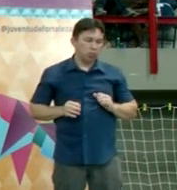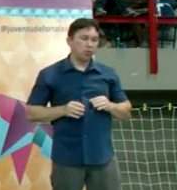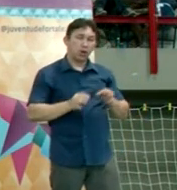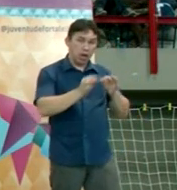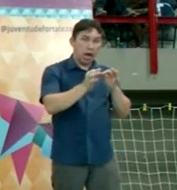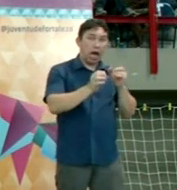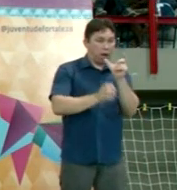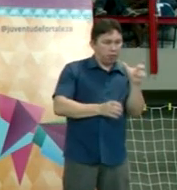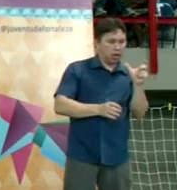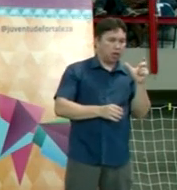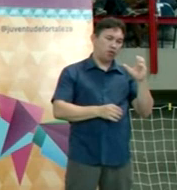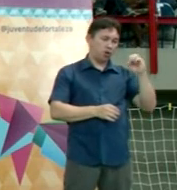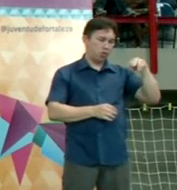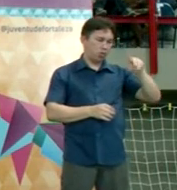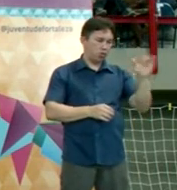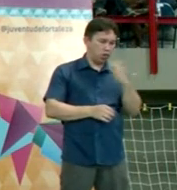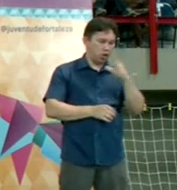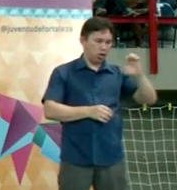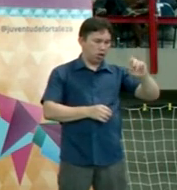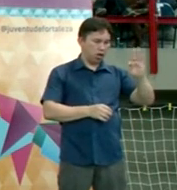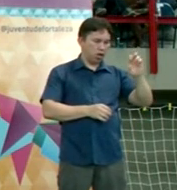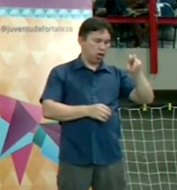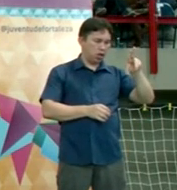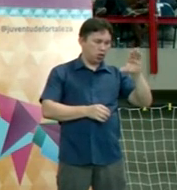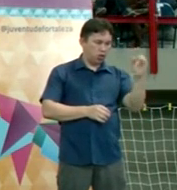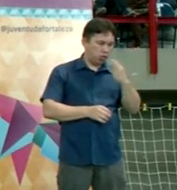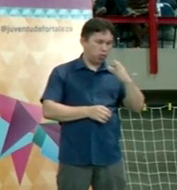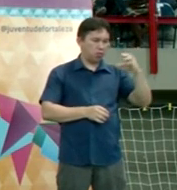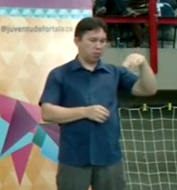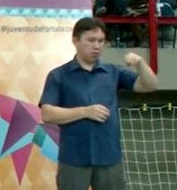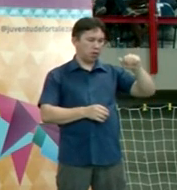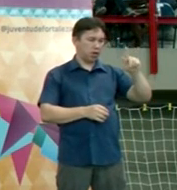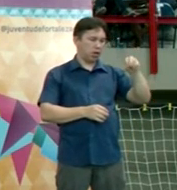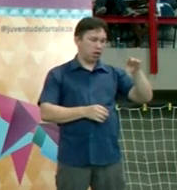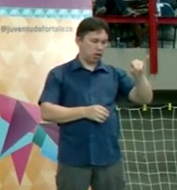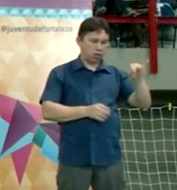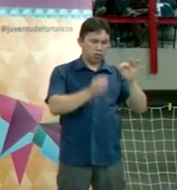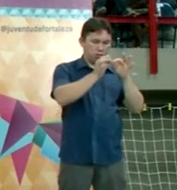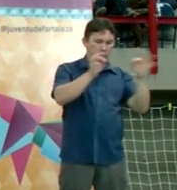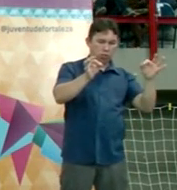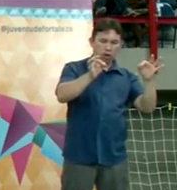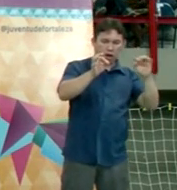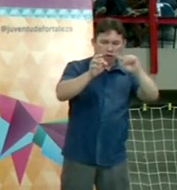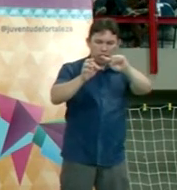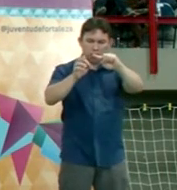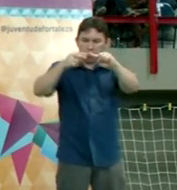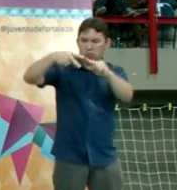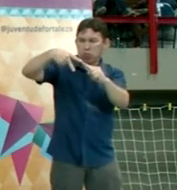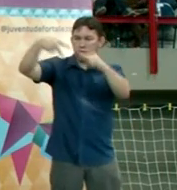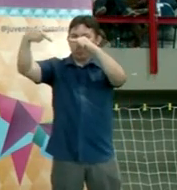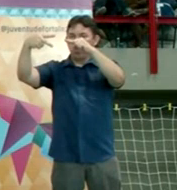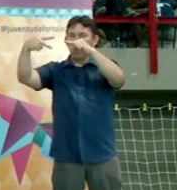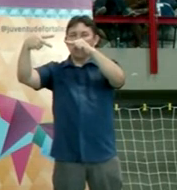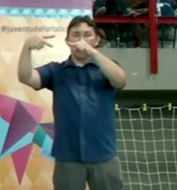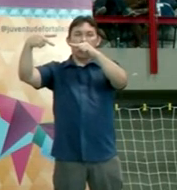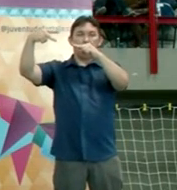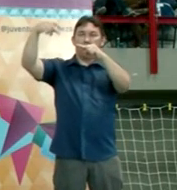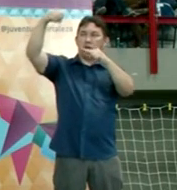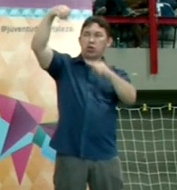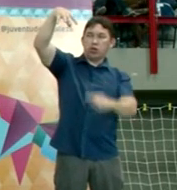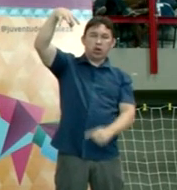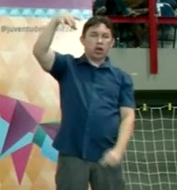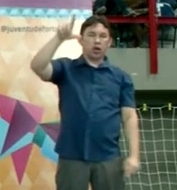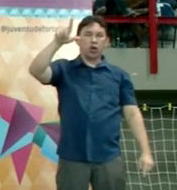ondas eletromagnéticas. Puxa uma setinha para o lado e escreva luz. E coloca entre